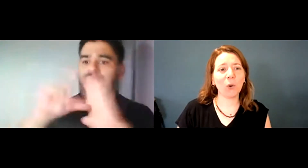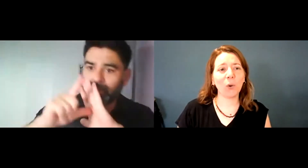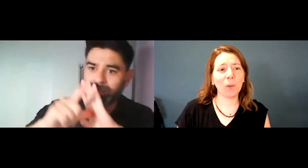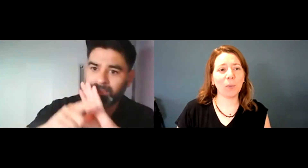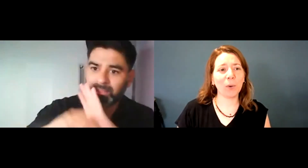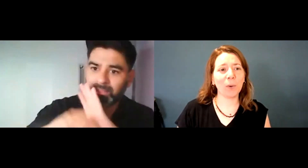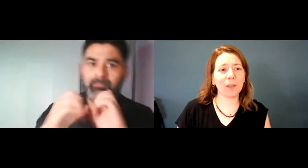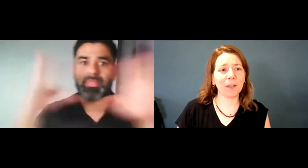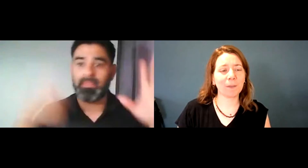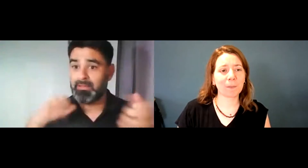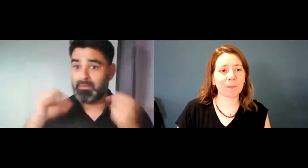Uy, pobre.